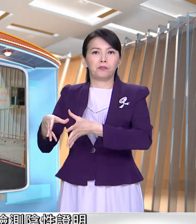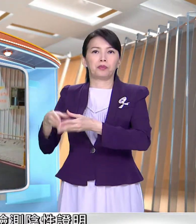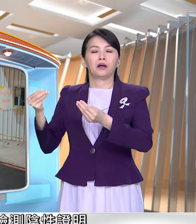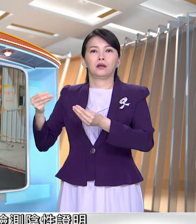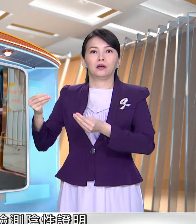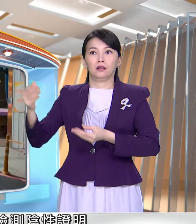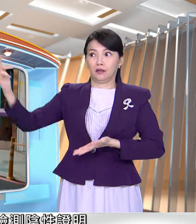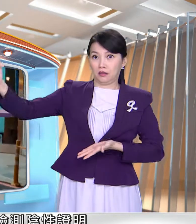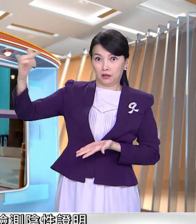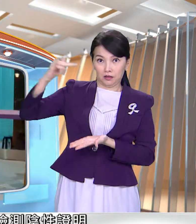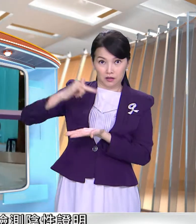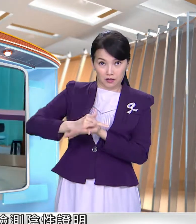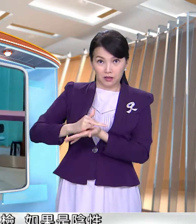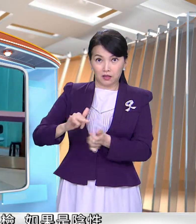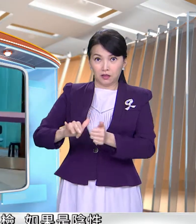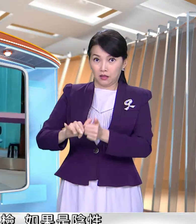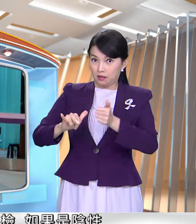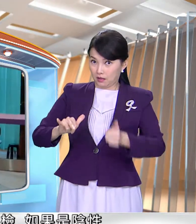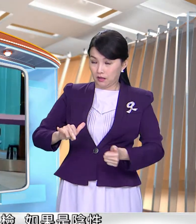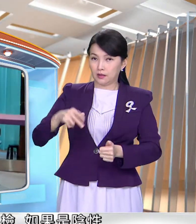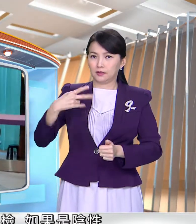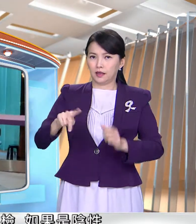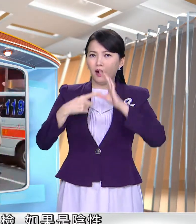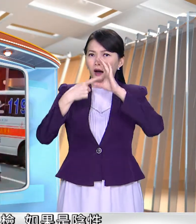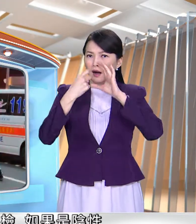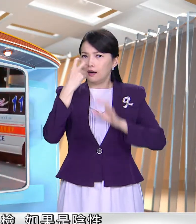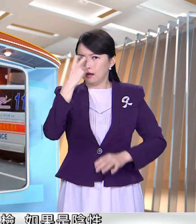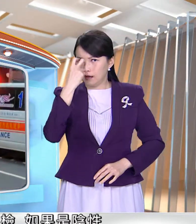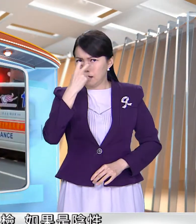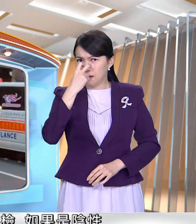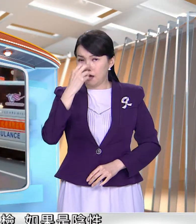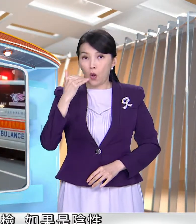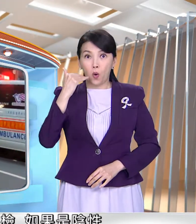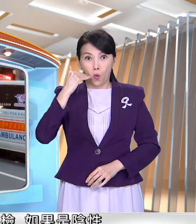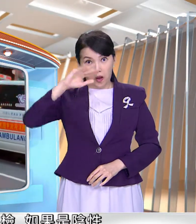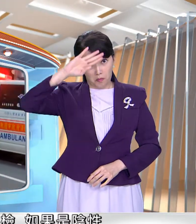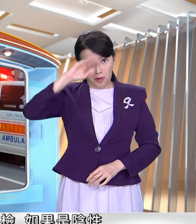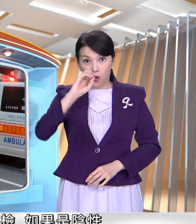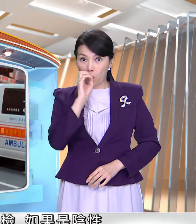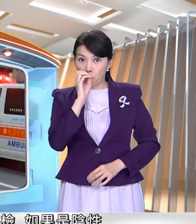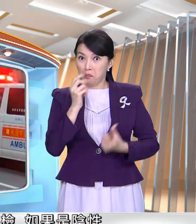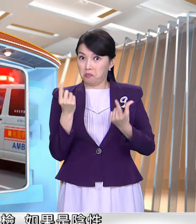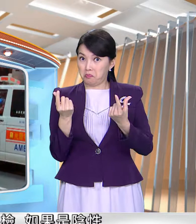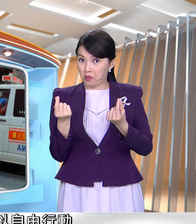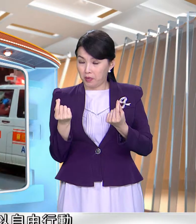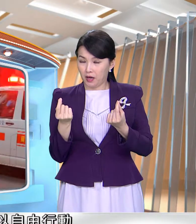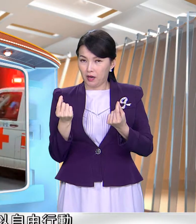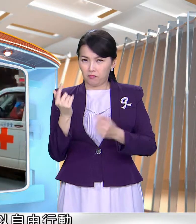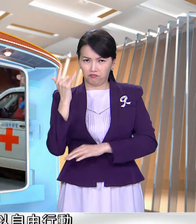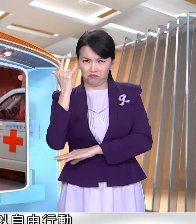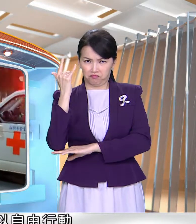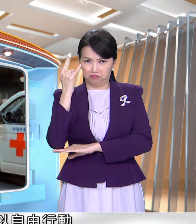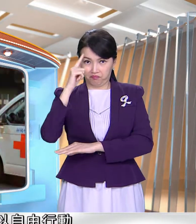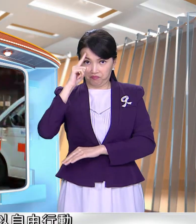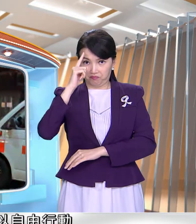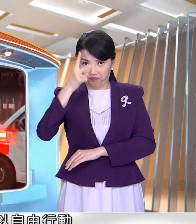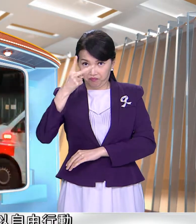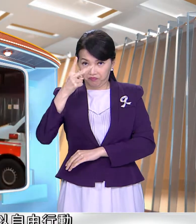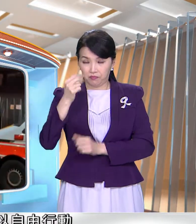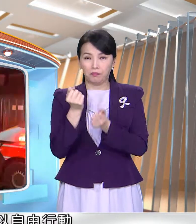性证明，抵台后再进行采检，如果是阴性，采检后两天就可以自